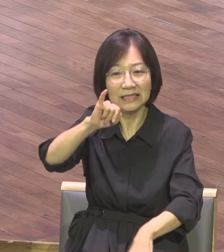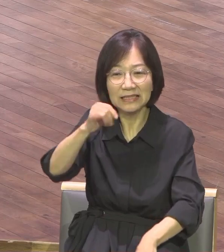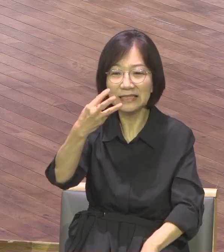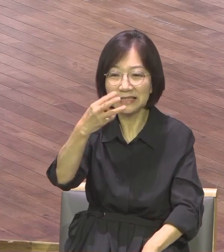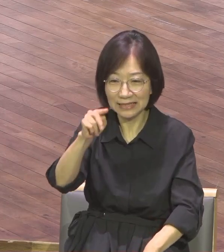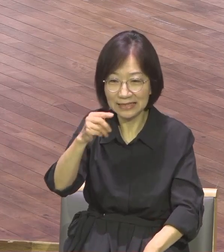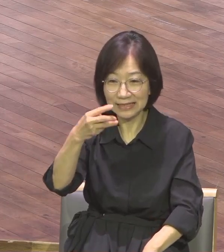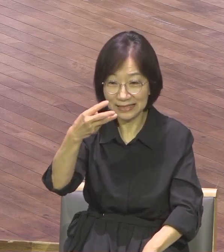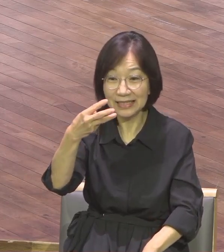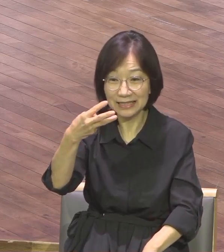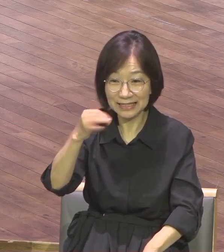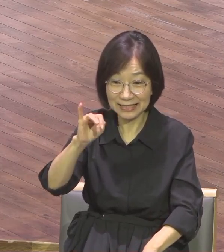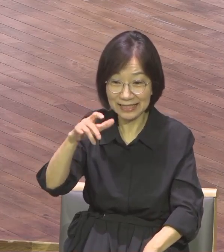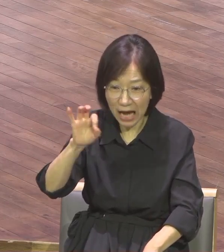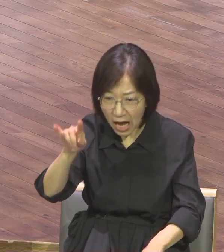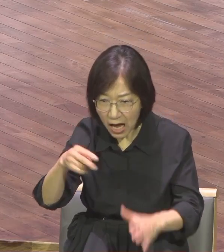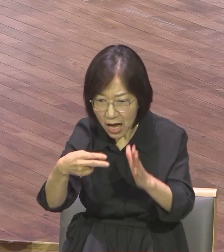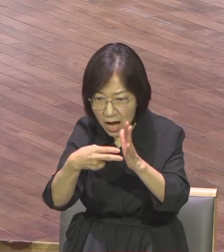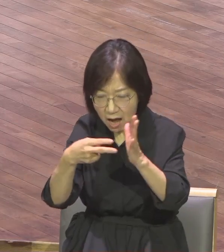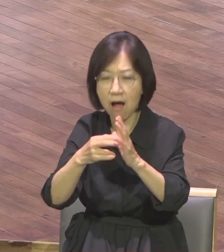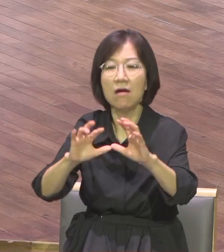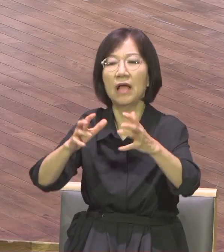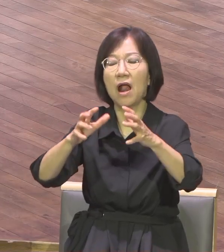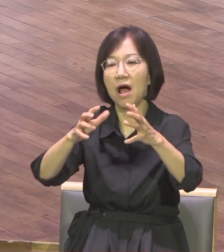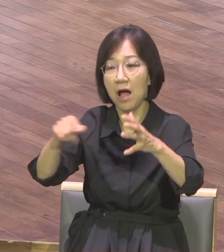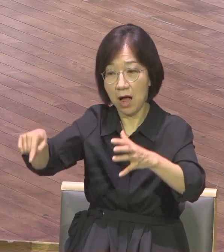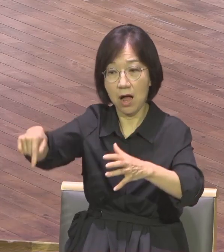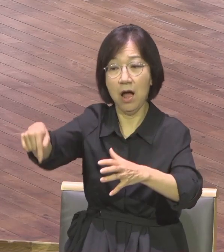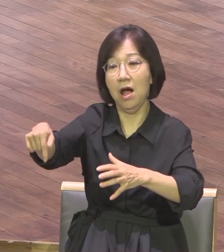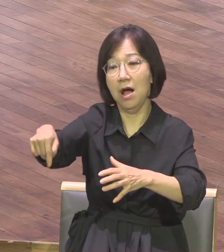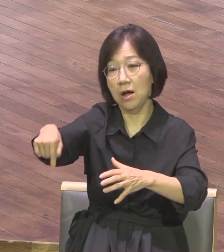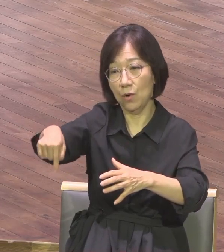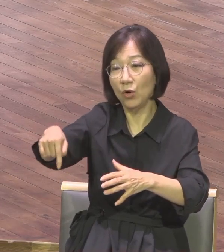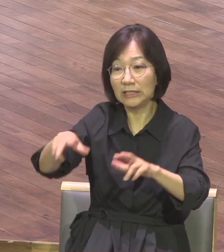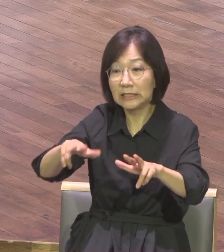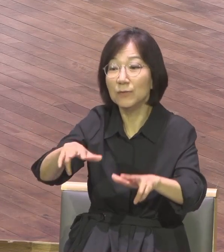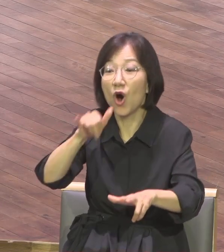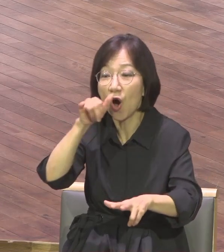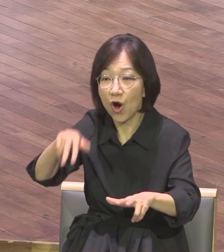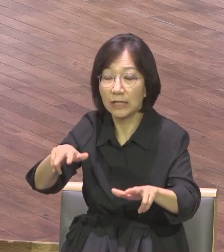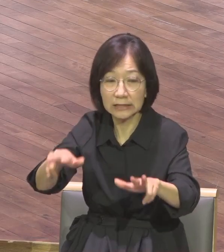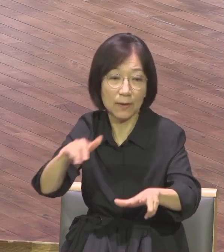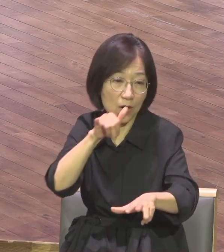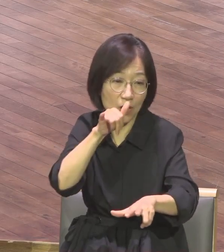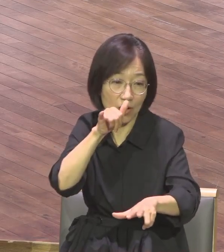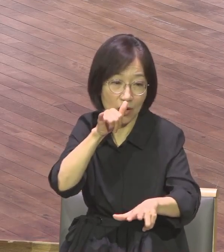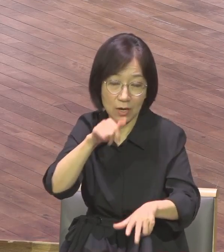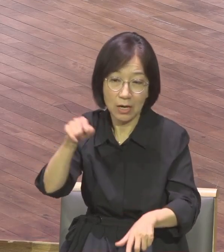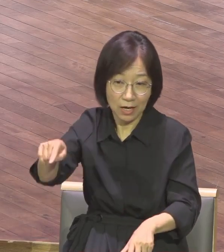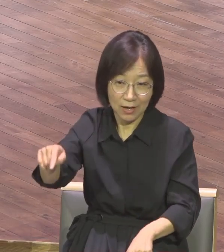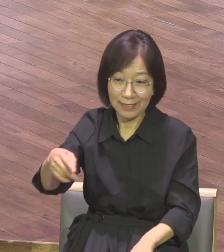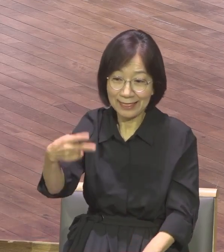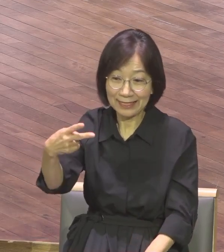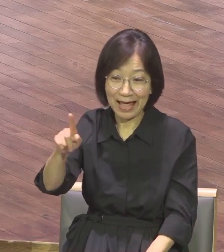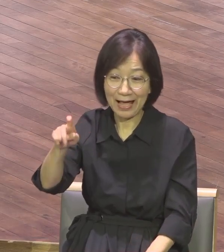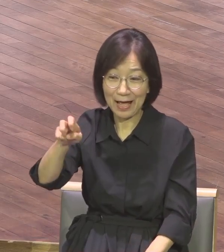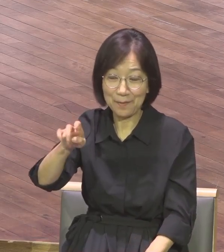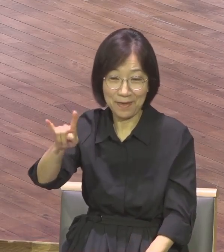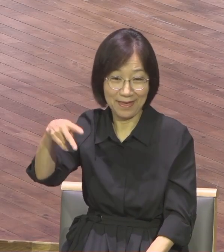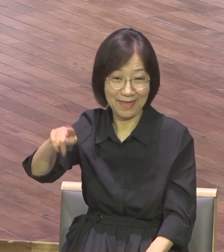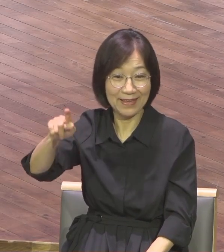다메섹이에요. 발음도 같잖아요. 옛날에 다메섹은 지금 다마스쿠스. 그 자리 시리아 수도 그 자리가 다메섹이에요.